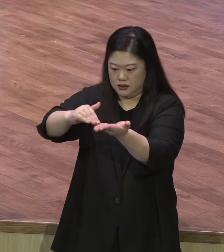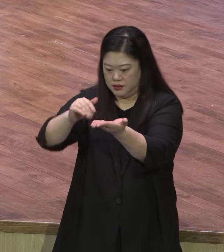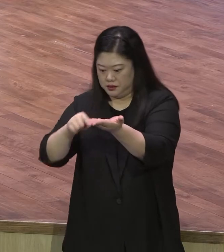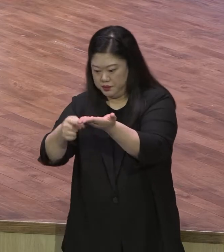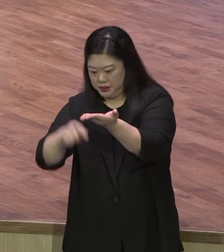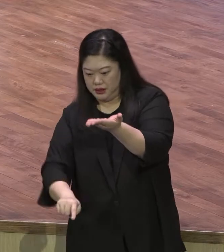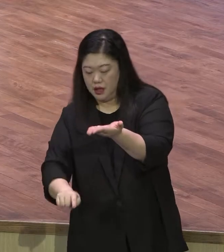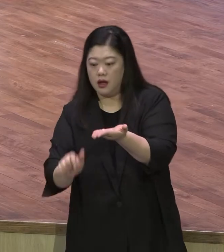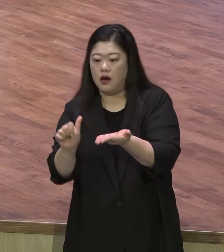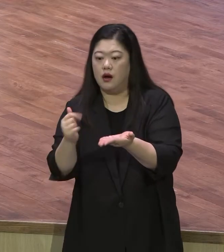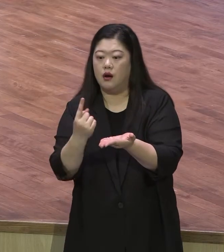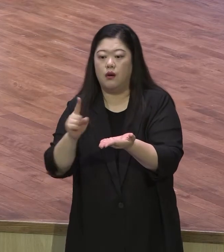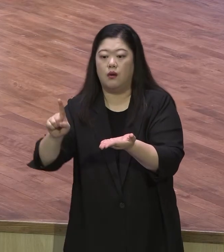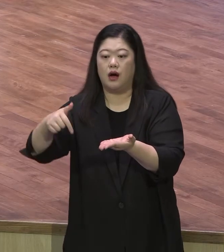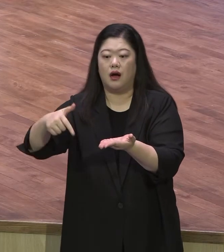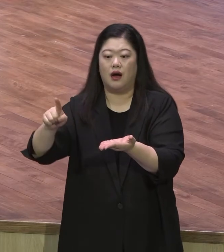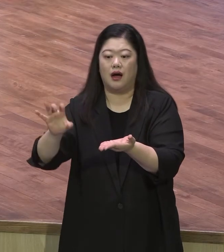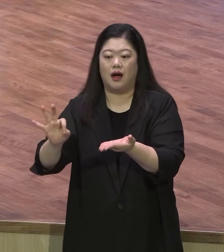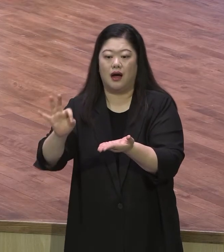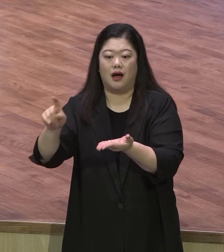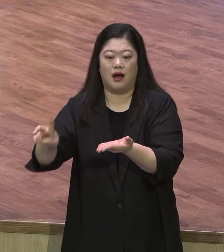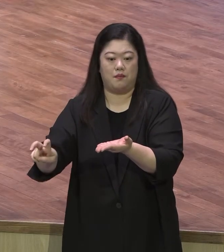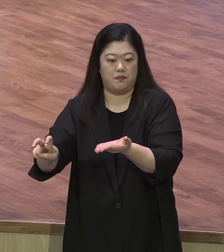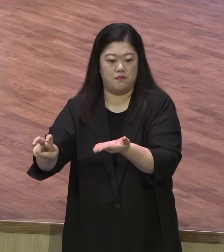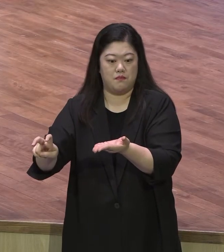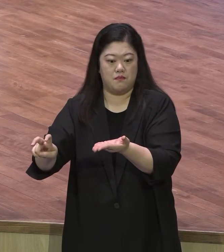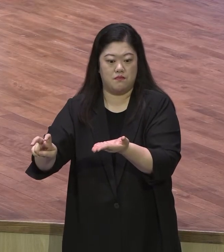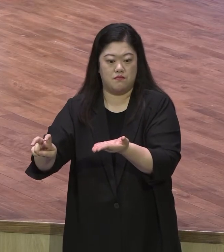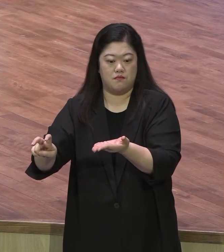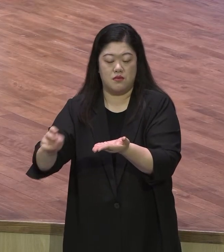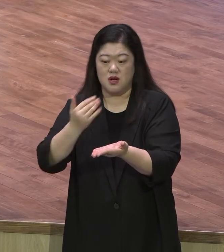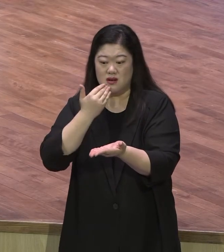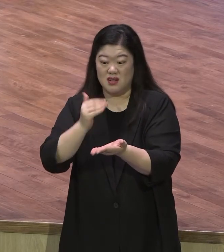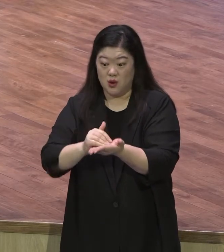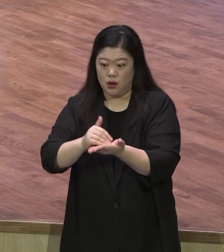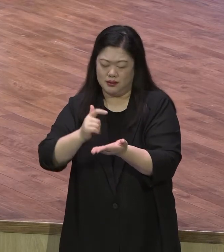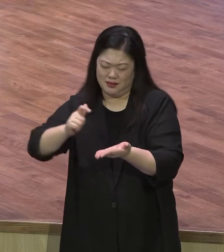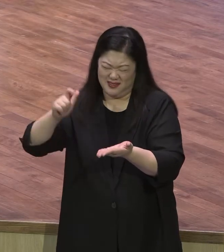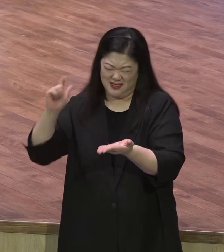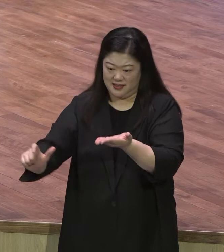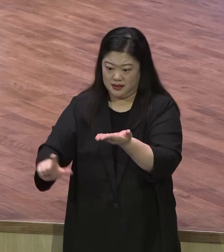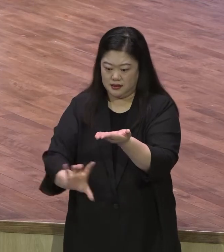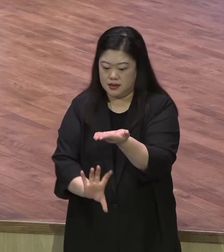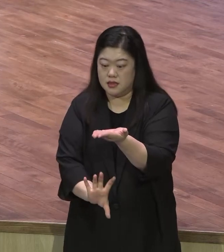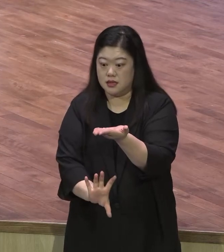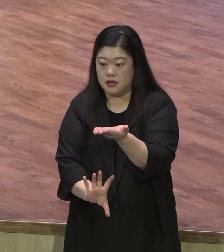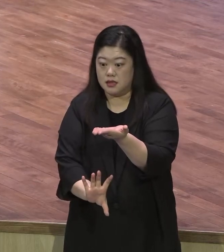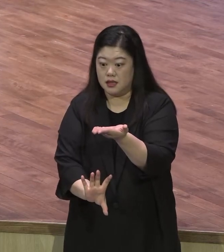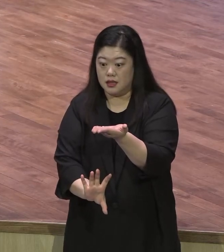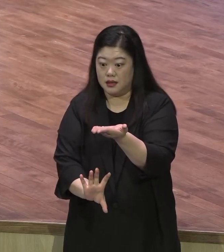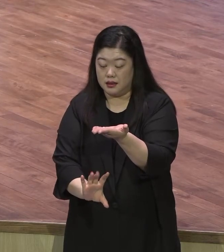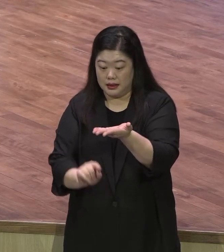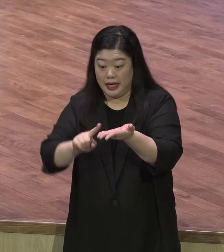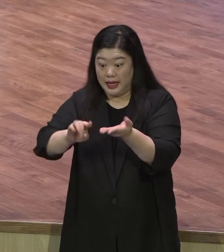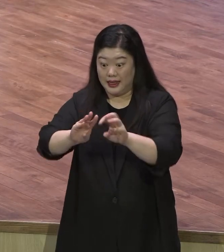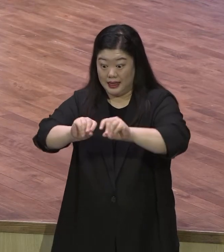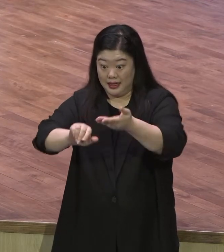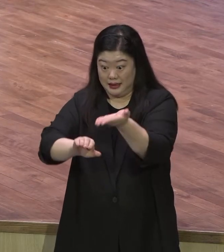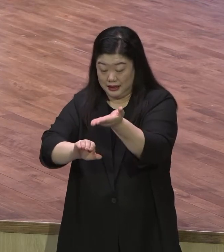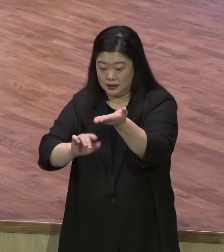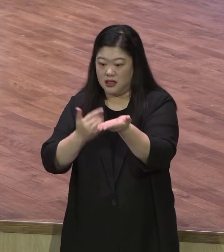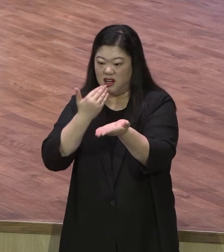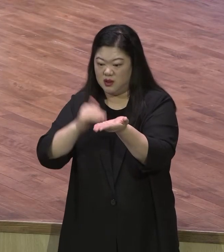화강암 안반 층이 있어요. 그걸 없으면 지을 수가 없어요. 그거 나올 때까지 밑으로 파고 들어가야 돼요.